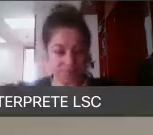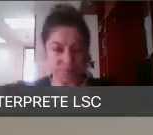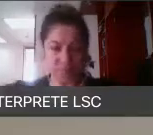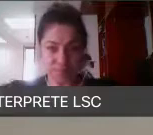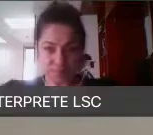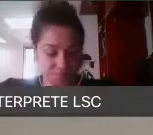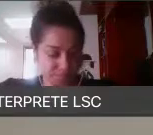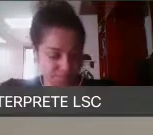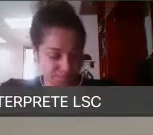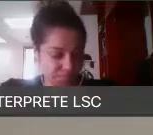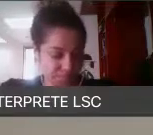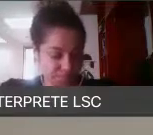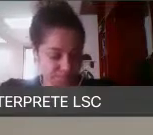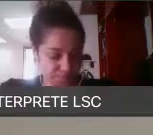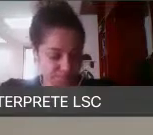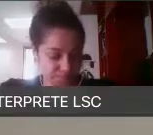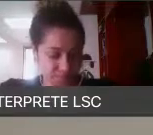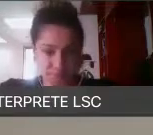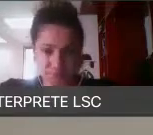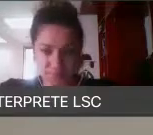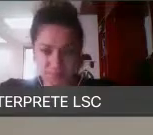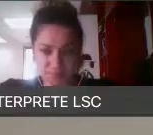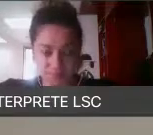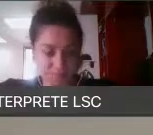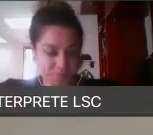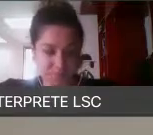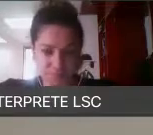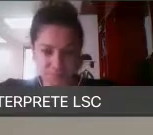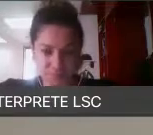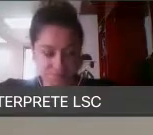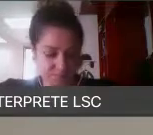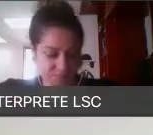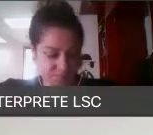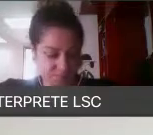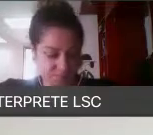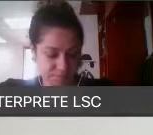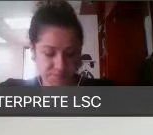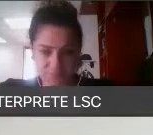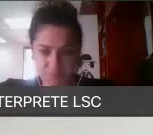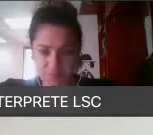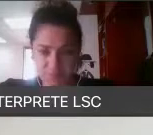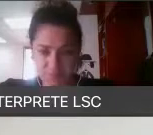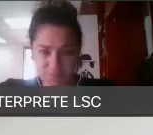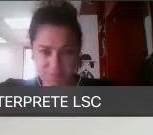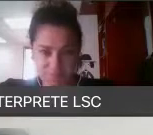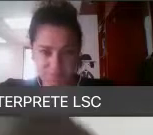Le sale. Dice, la reunión no ha comenzado